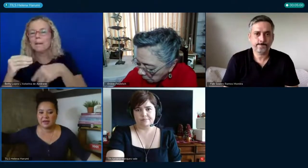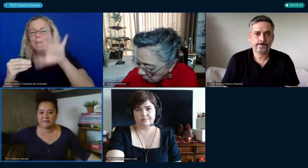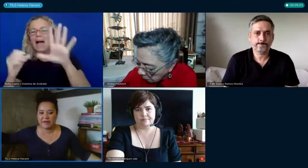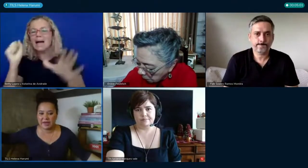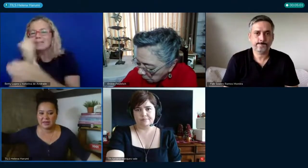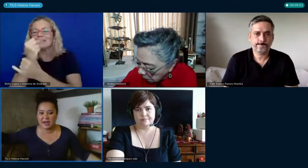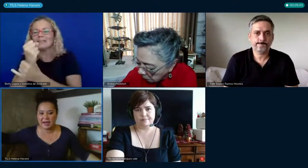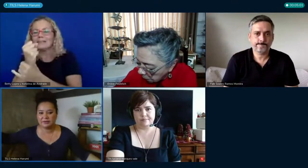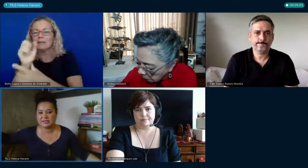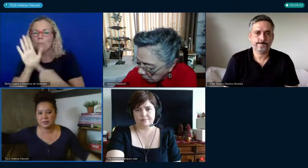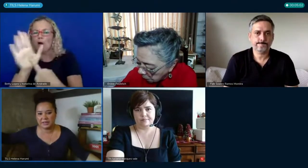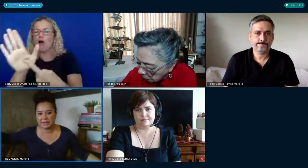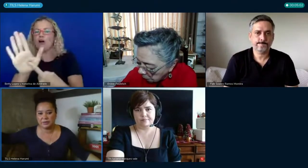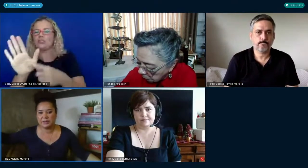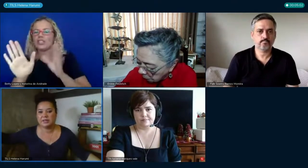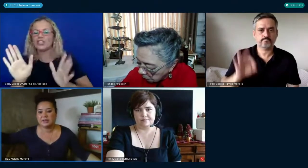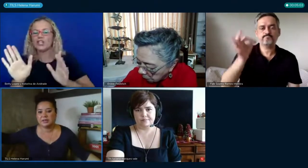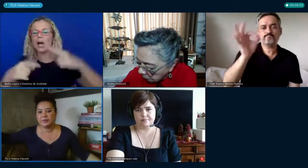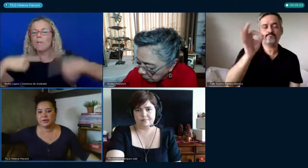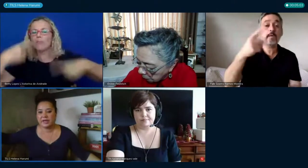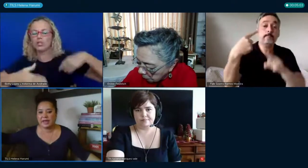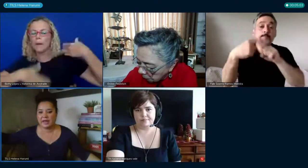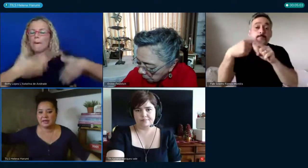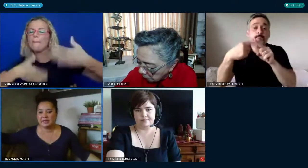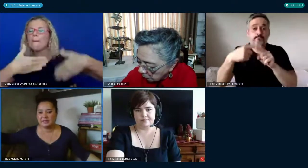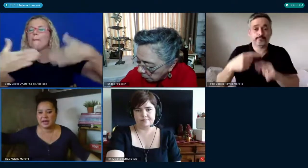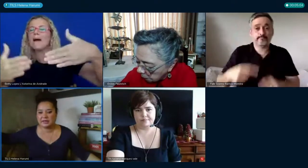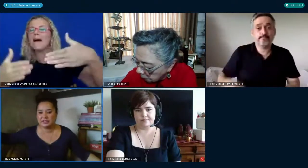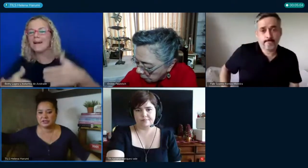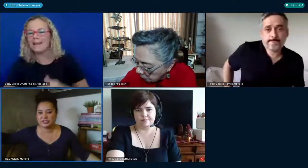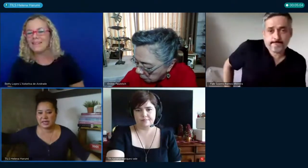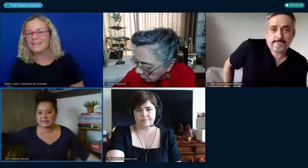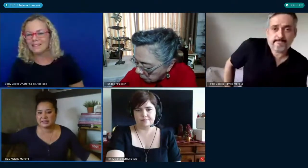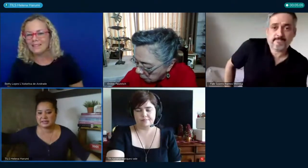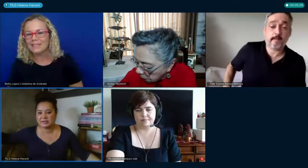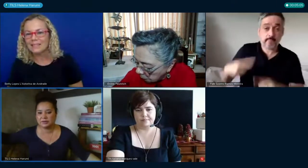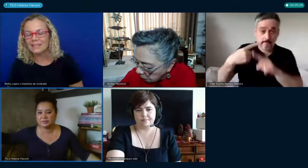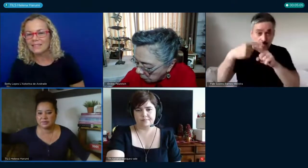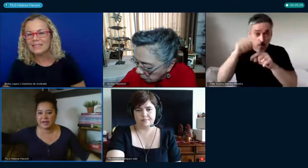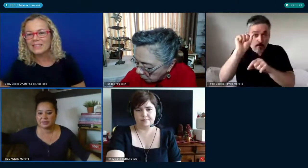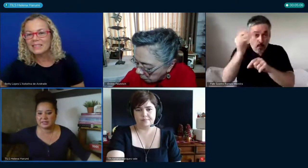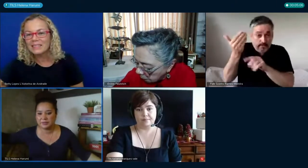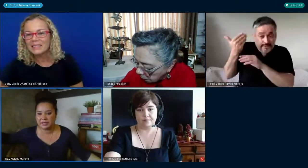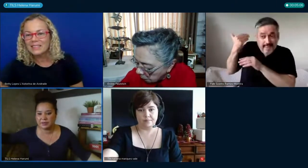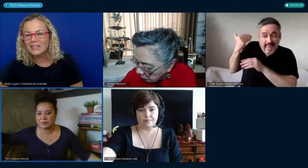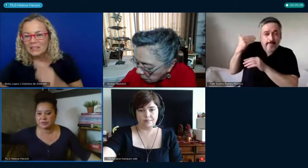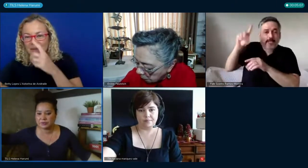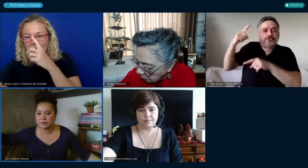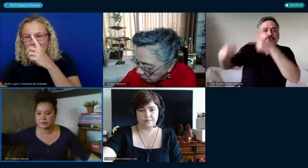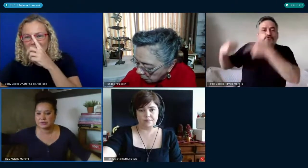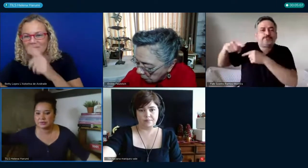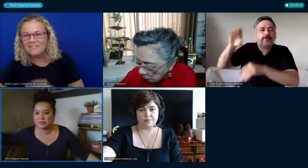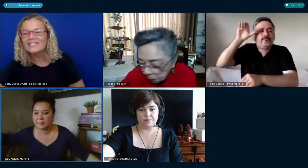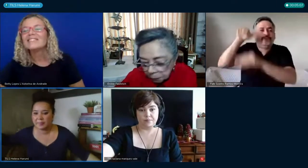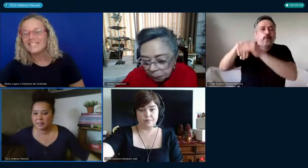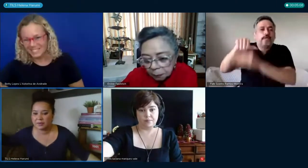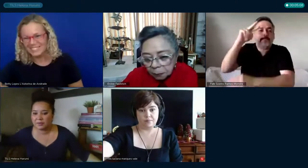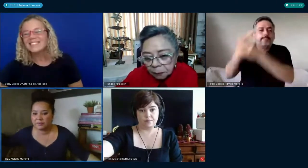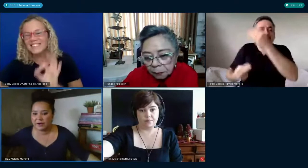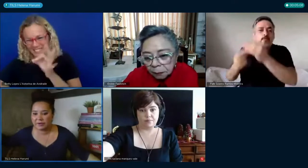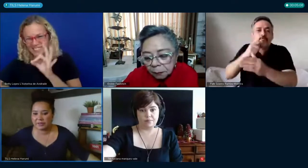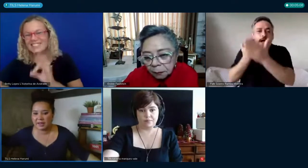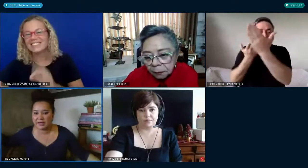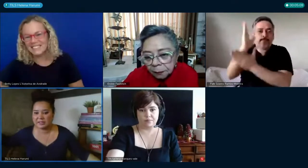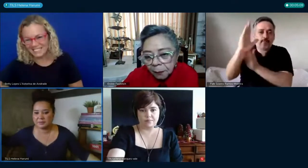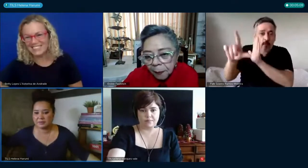se refere à educação bilíngue, porque ela garante essa questão da educação bilíngue para os surdos.